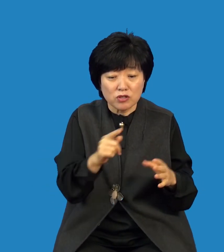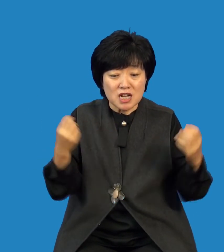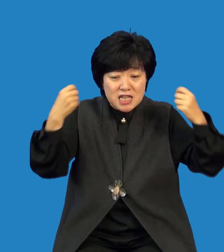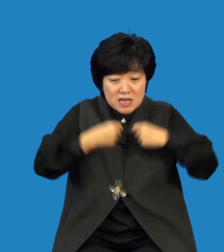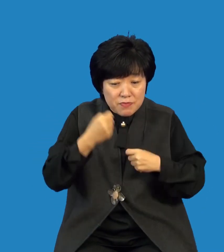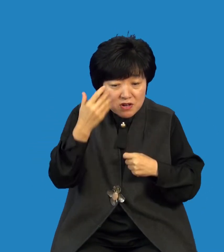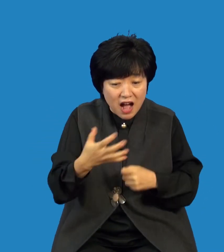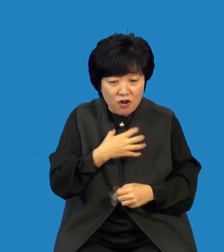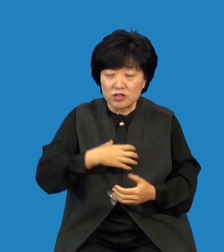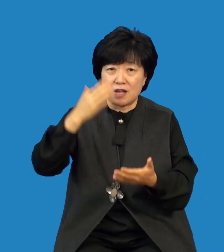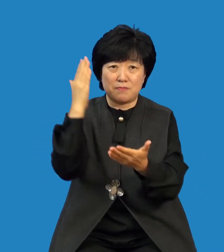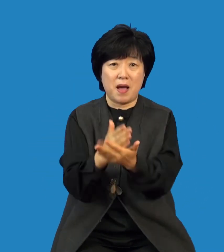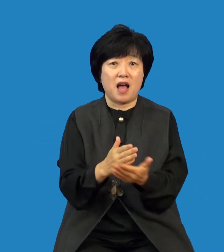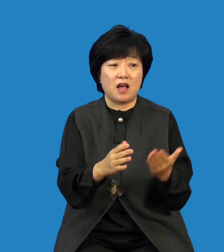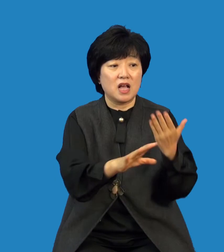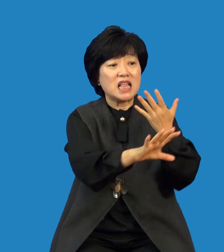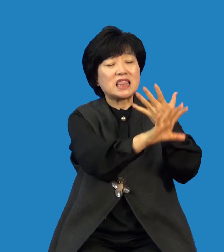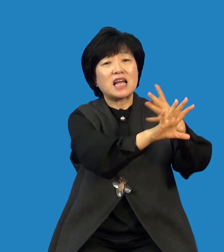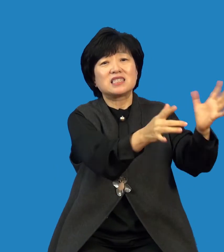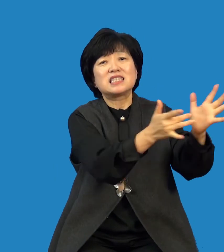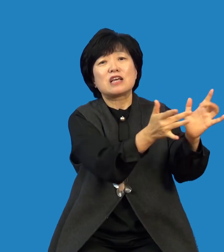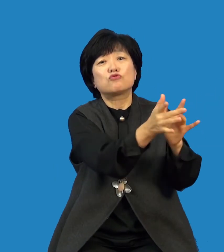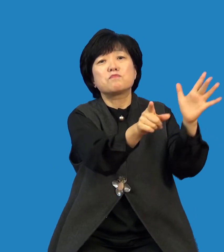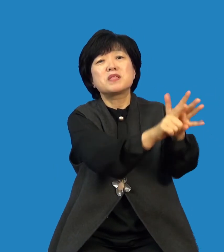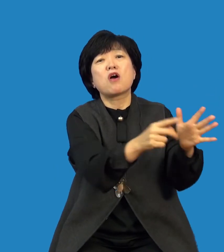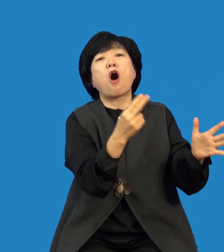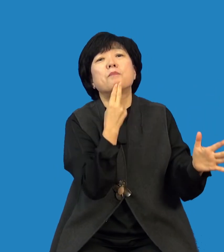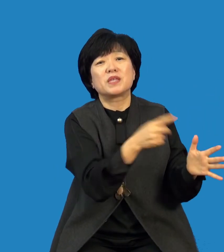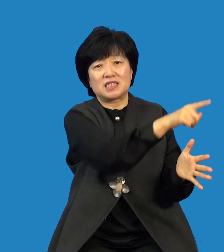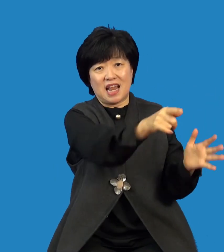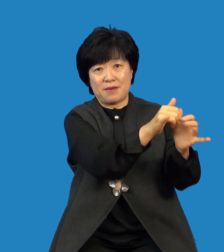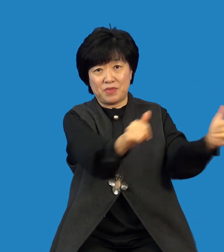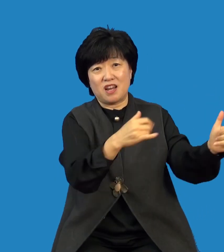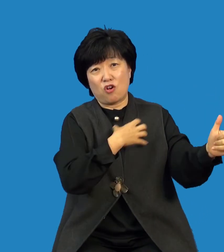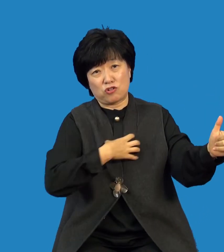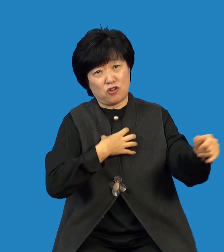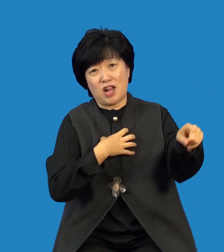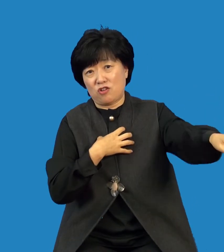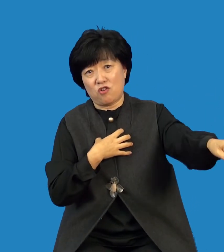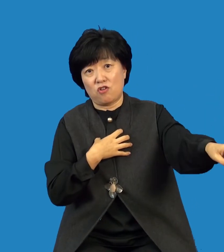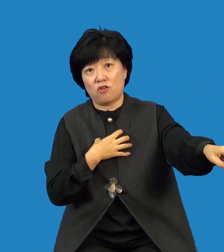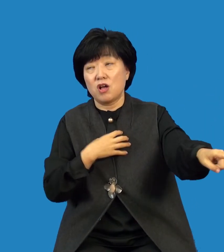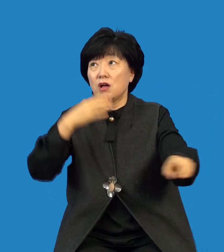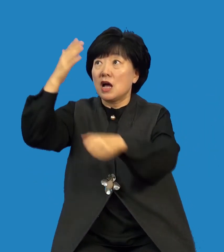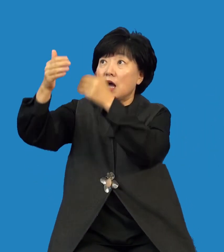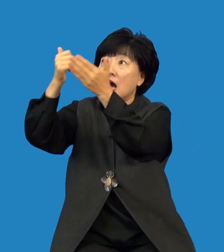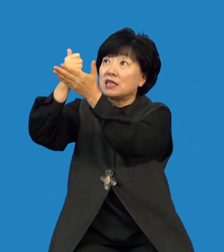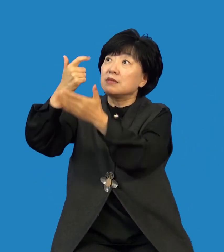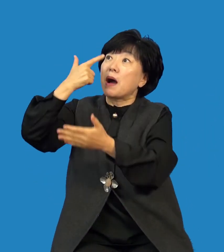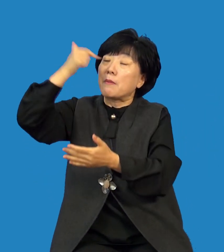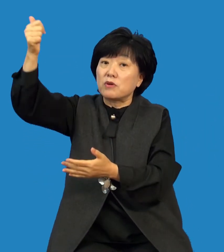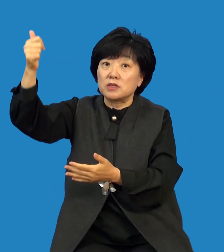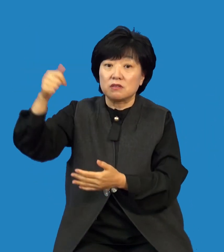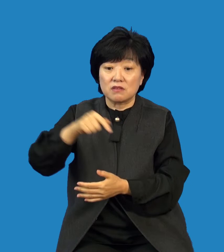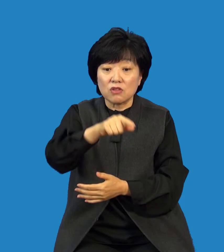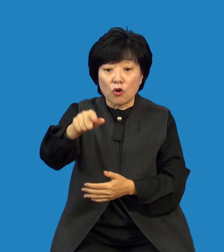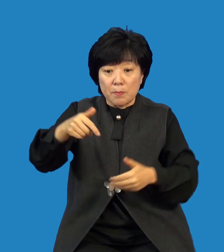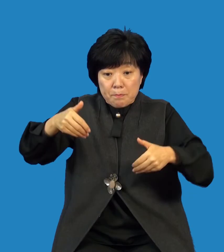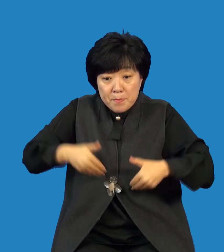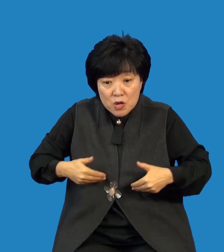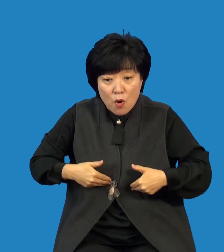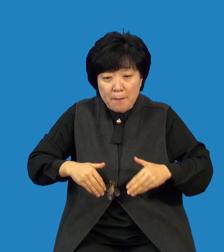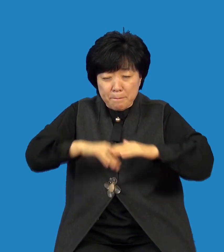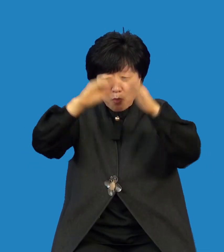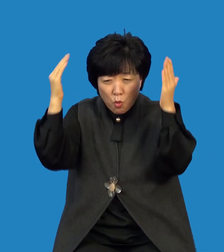너희 하늘 아버지께서 이 모든 것이 너희에게 있어야 할 줄을 아시느니라. 아멘. 그런즉 너희는 먼저 그의 나라 그의